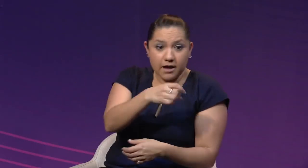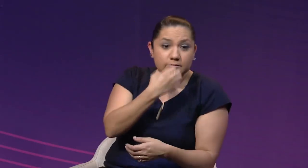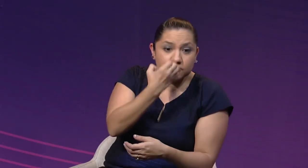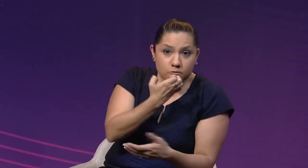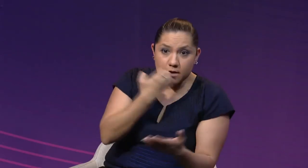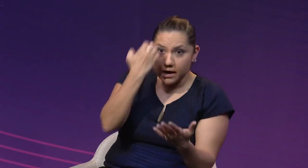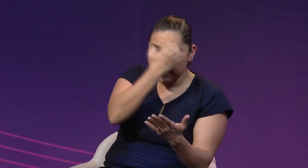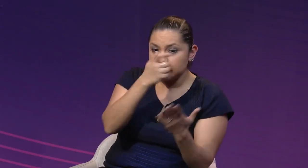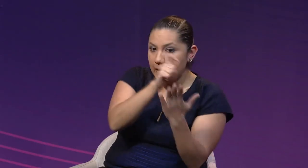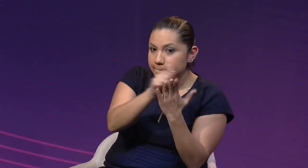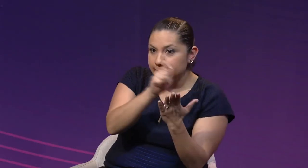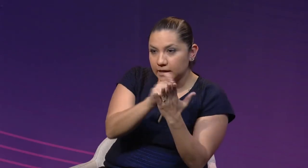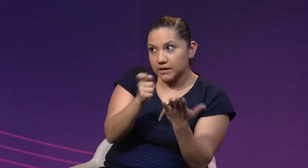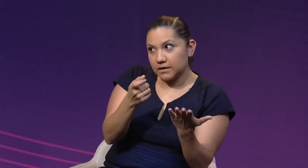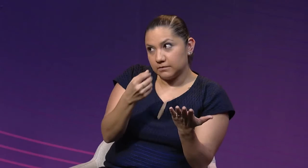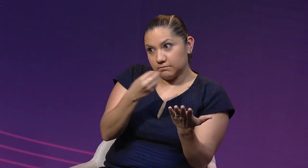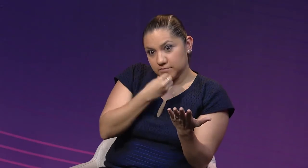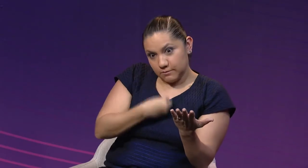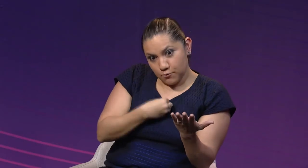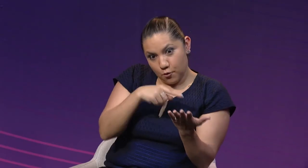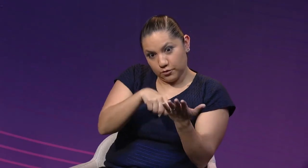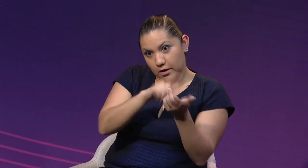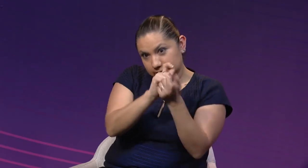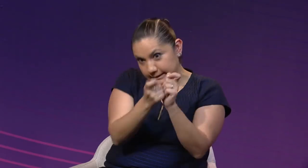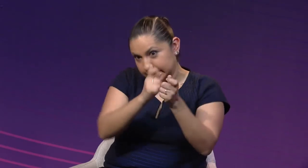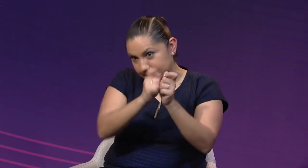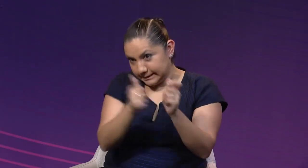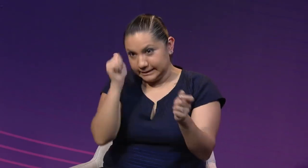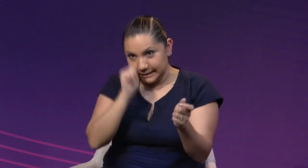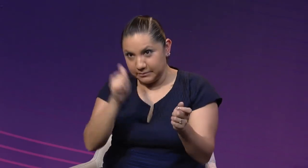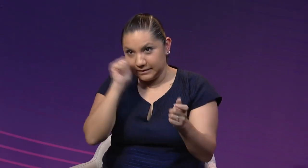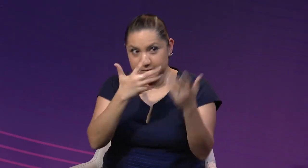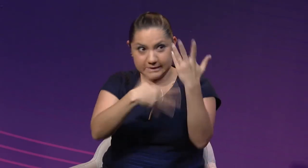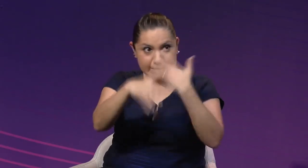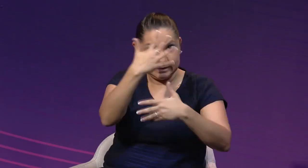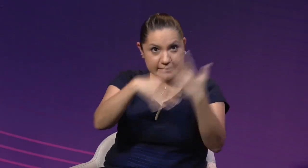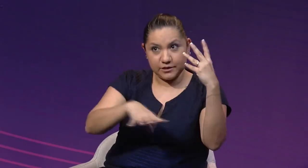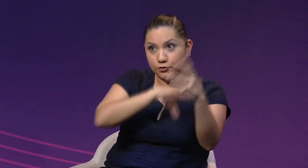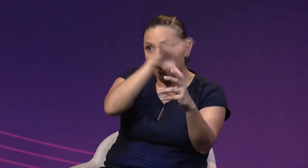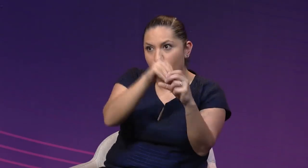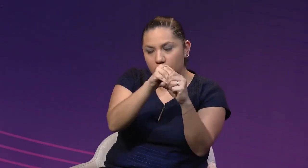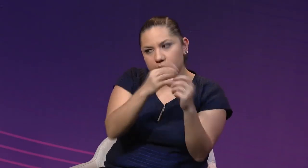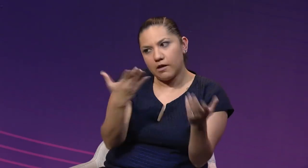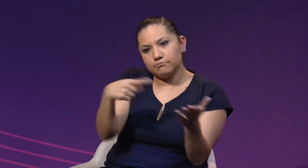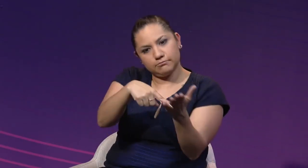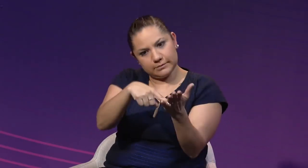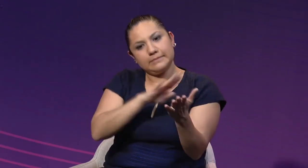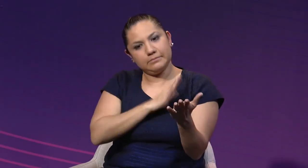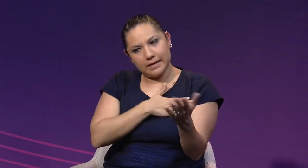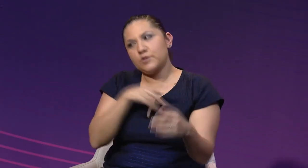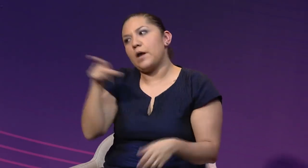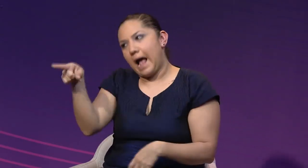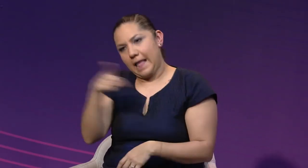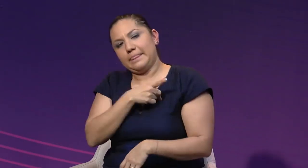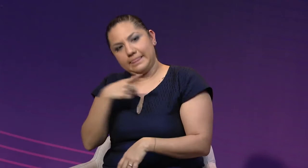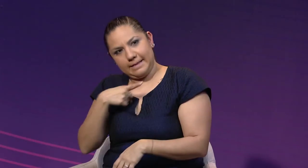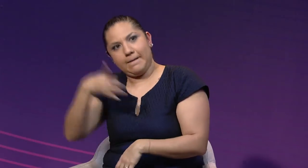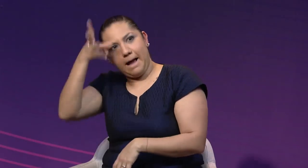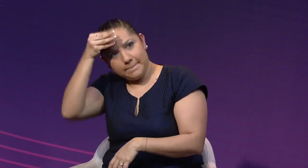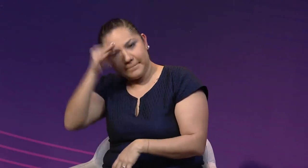puedan expresarse así, ¿no? Peor cuando dicen, bueno, ok, eso que quieres decirme, dilo en español escrito. Eso que tienes que